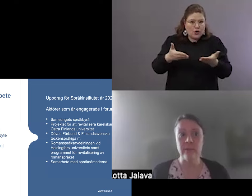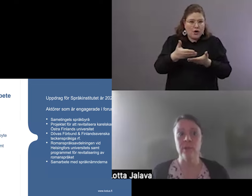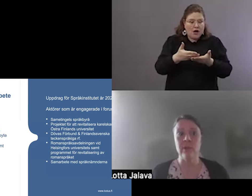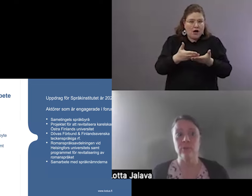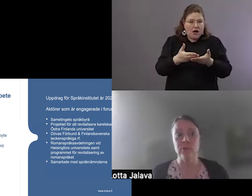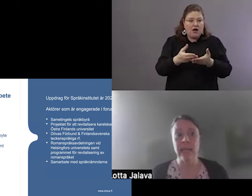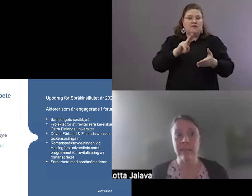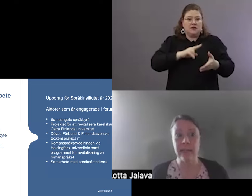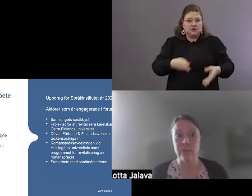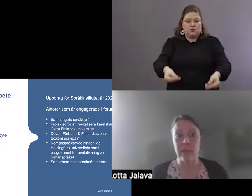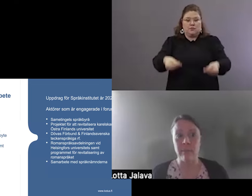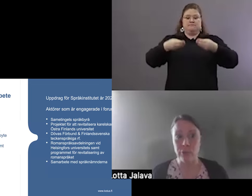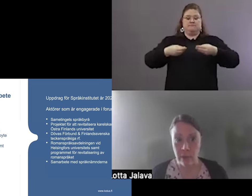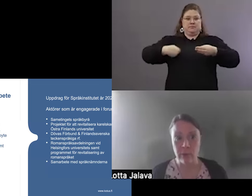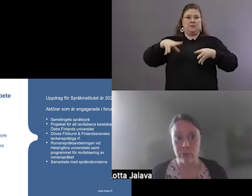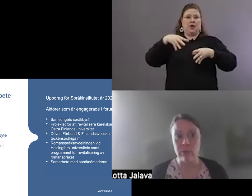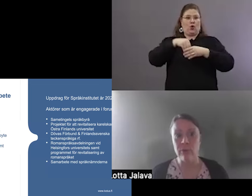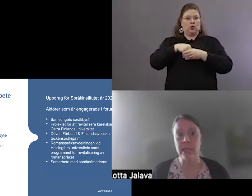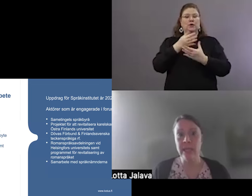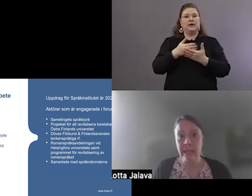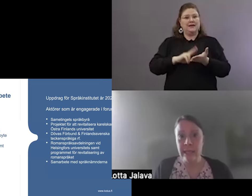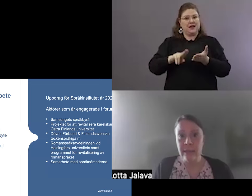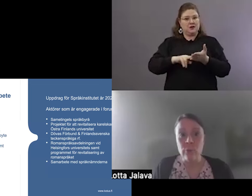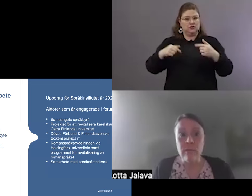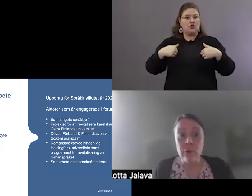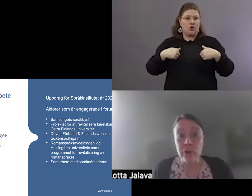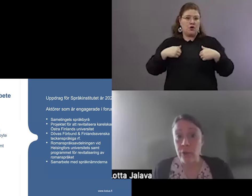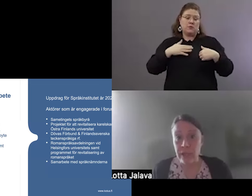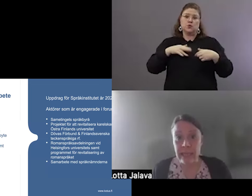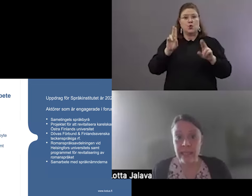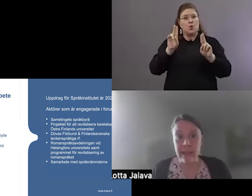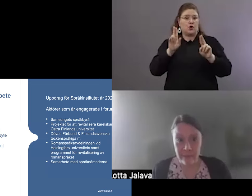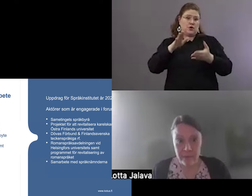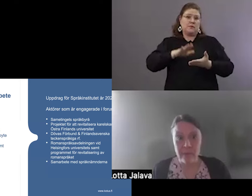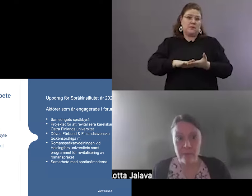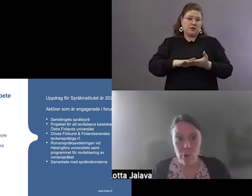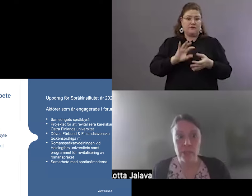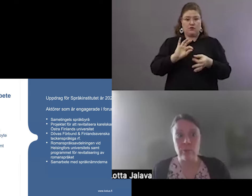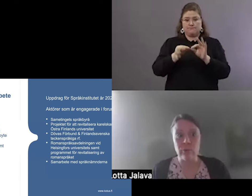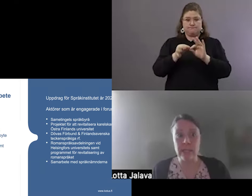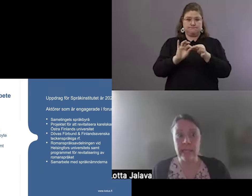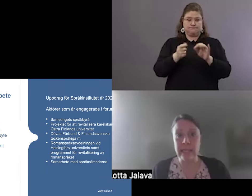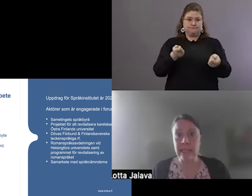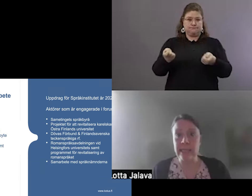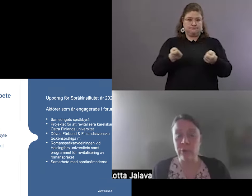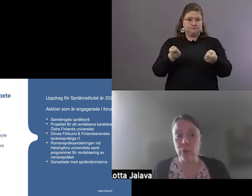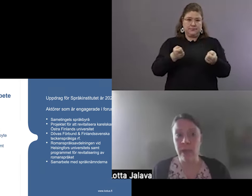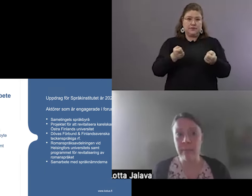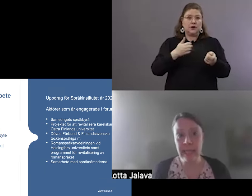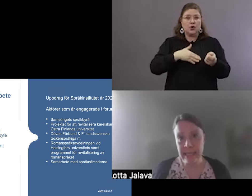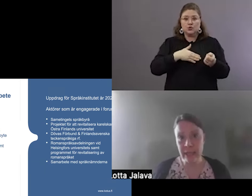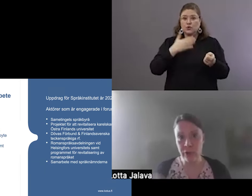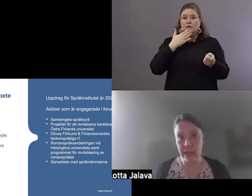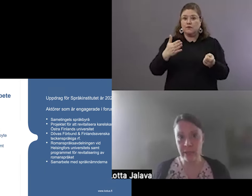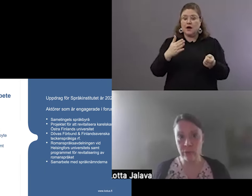Kotukselle, koska Kotus kielivirastona ja myös lautakuntatyöhönsä kuuluvan koordinointitehtävän vuoksi tuntui sellaiselta, että se voi